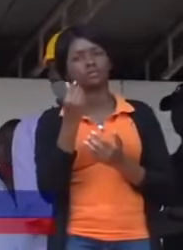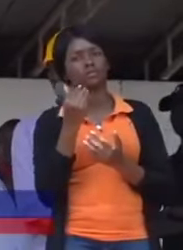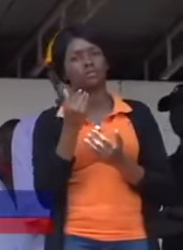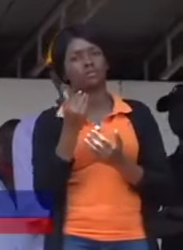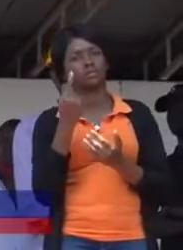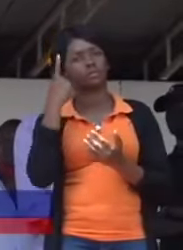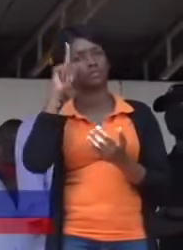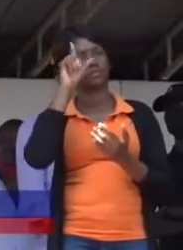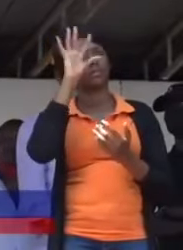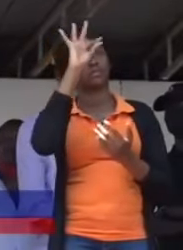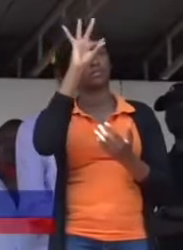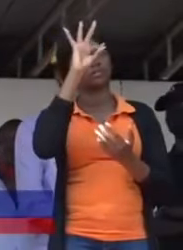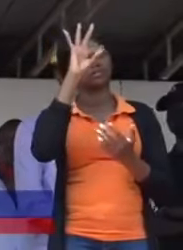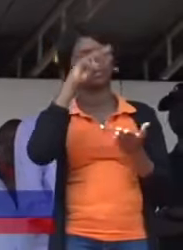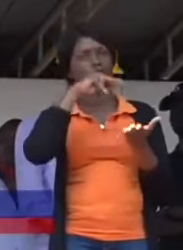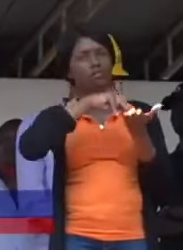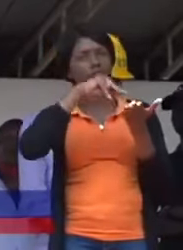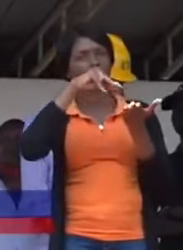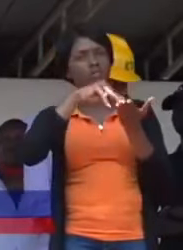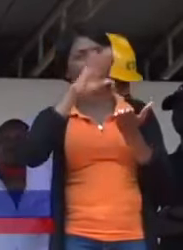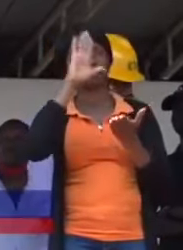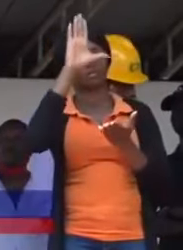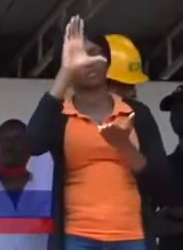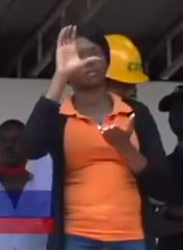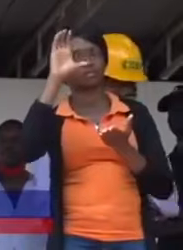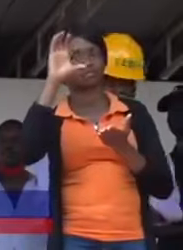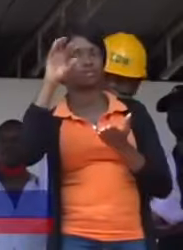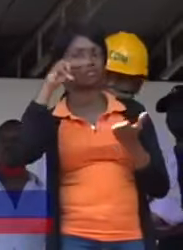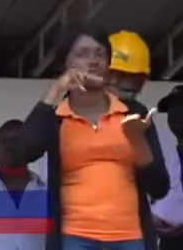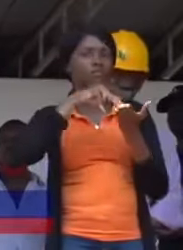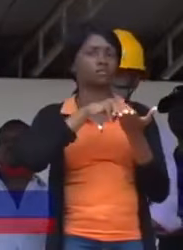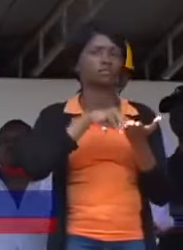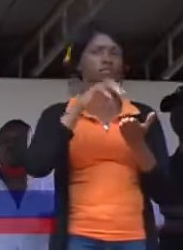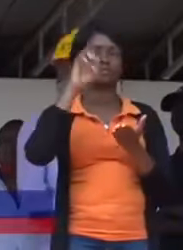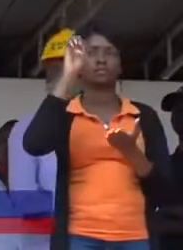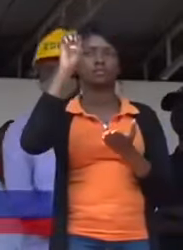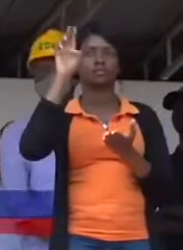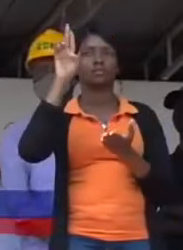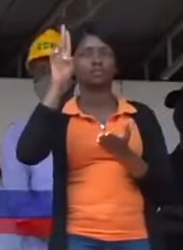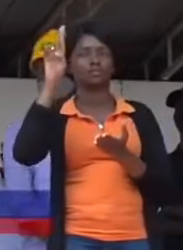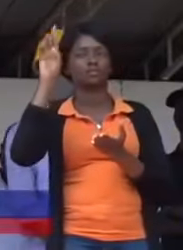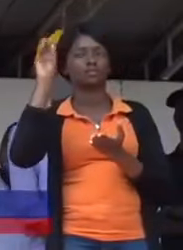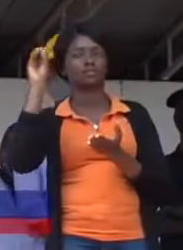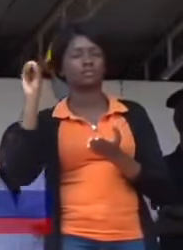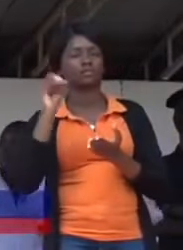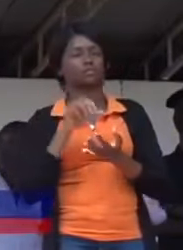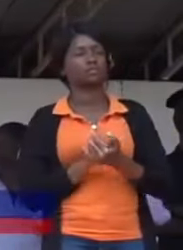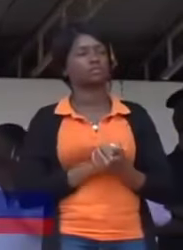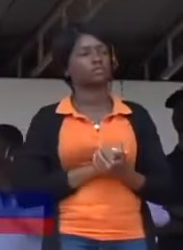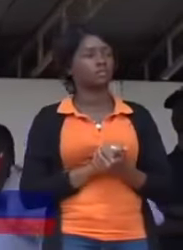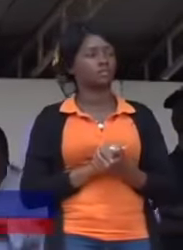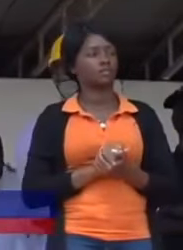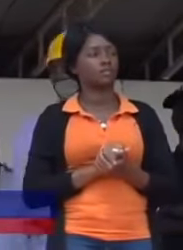9 500 000 euros. Ça veut dire, attendez ça m'a dit nous bien. Attendez bien.